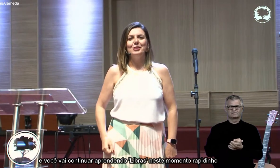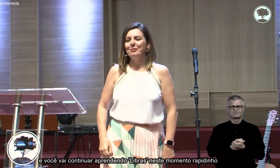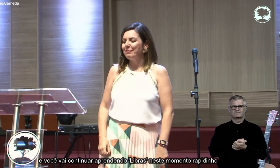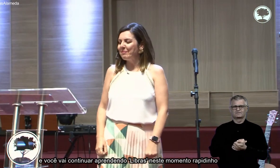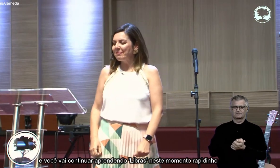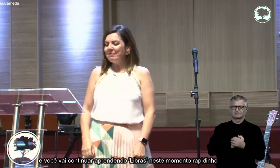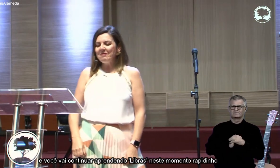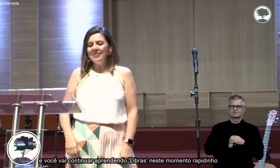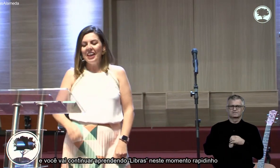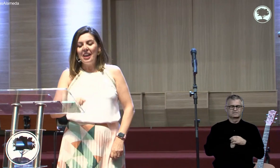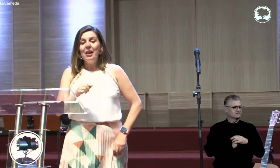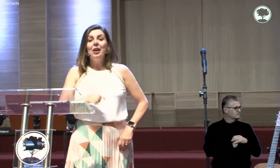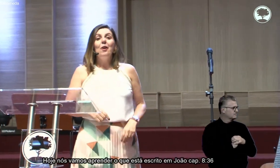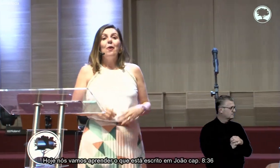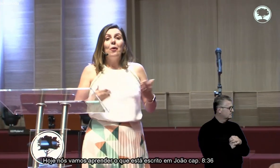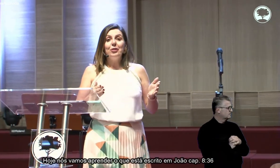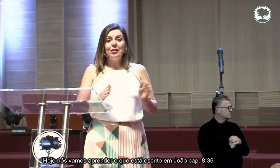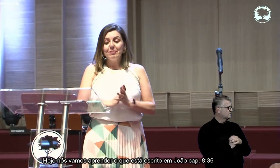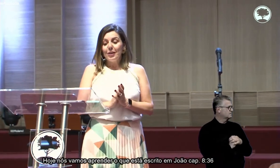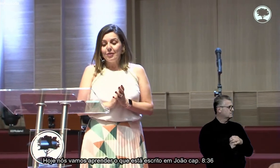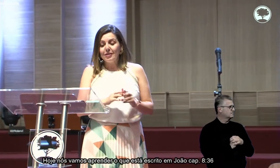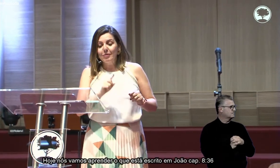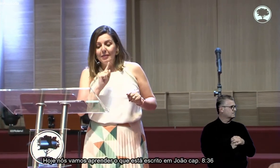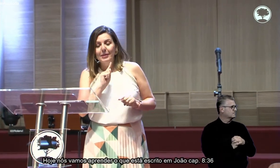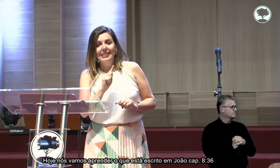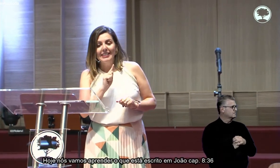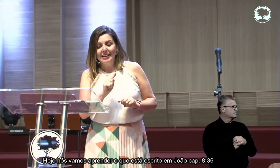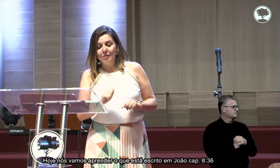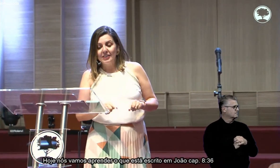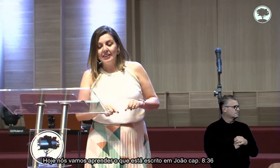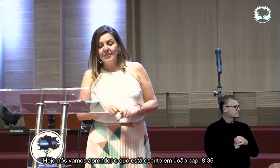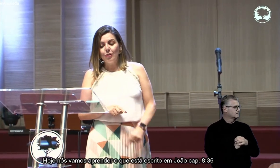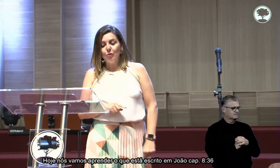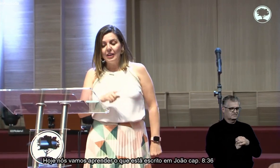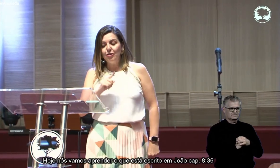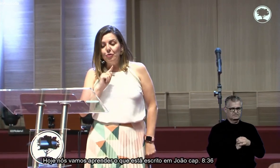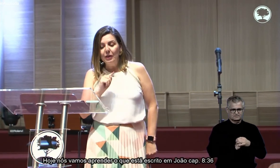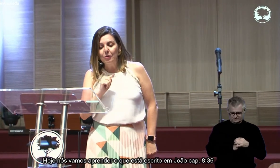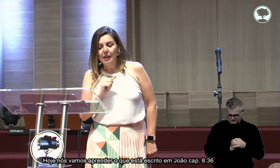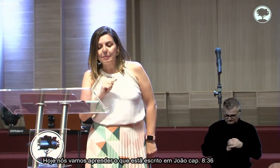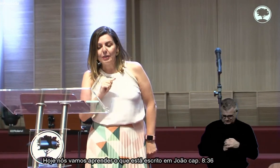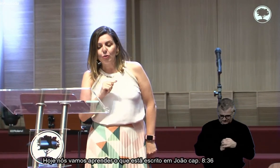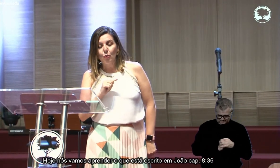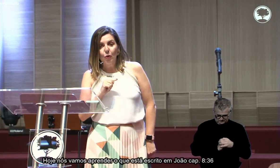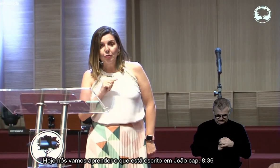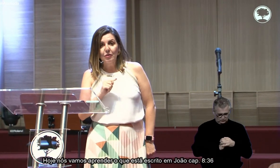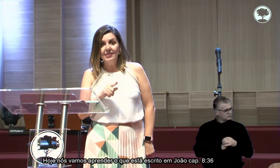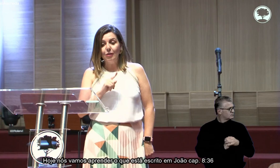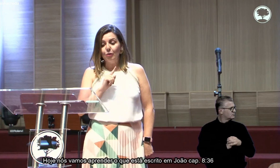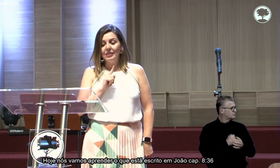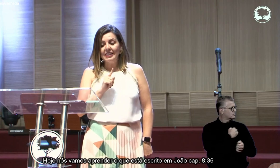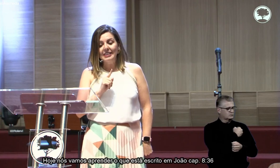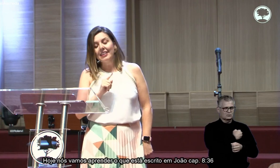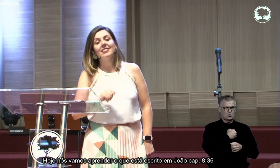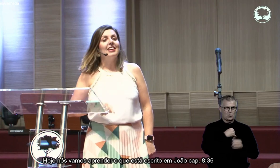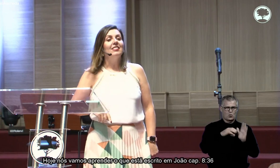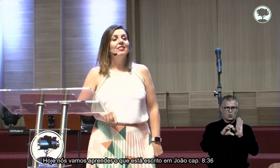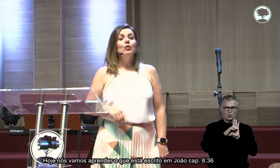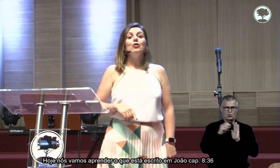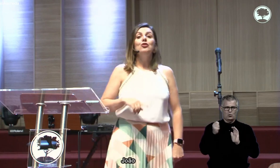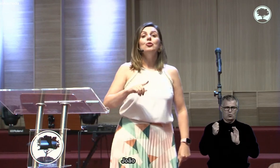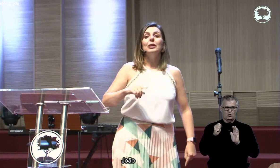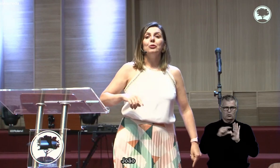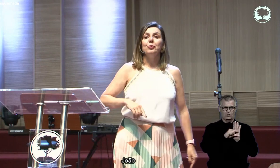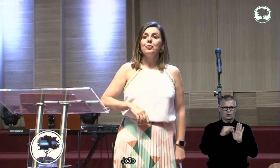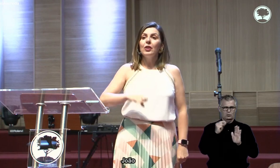rapidinho. Hoje, nós vamos aprender o que está escrito em João, capítulo 8, versículo 36.